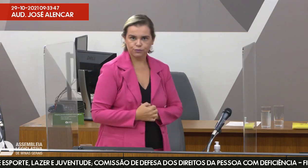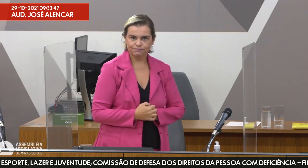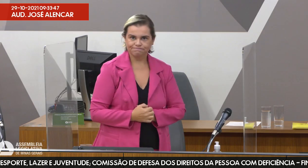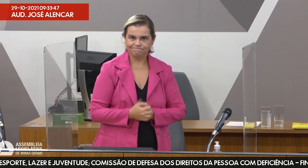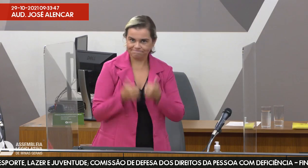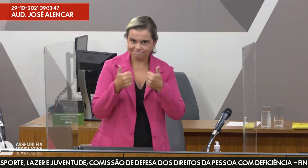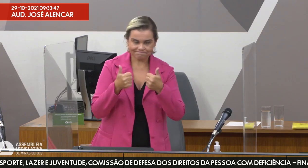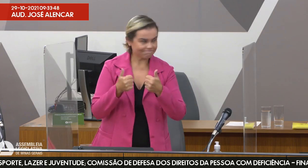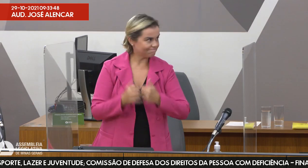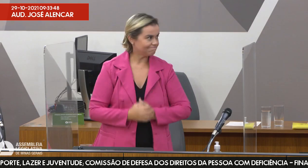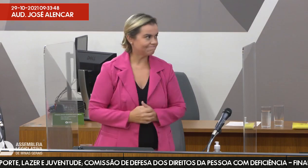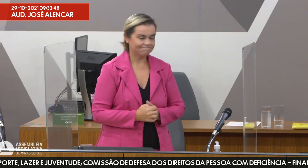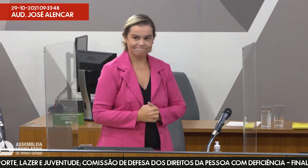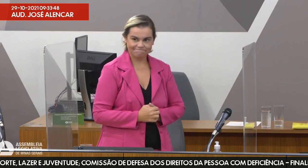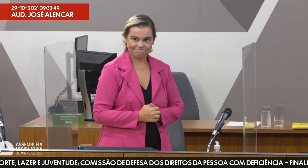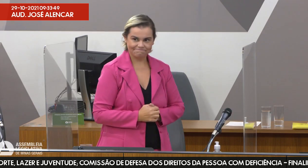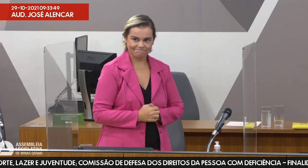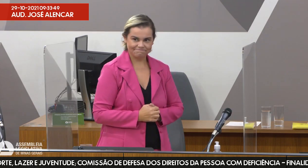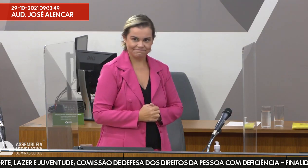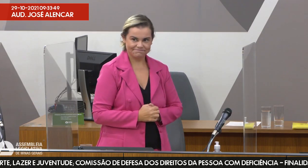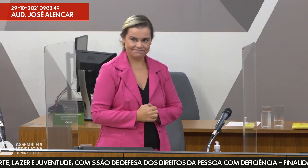pode defender o próximo quando ele presencia uma